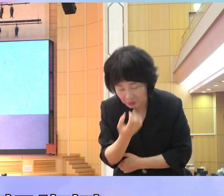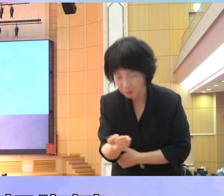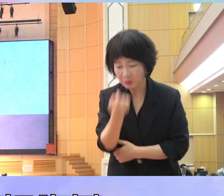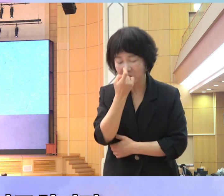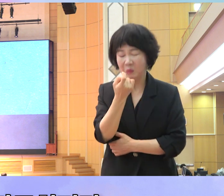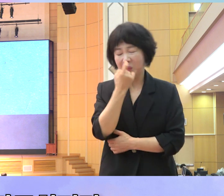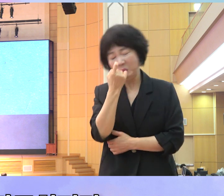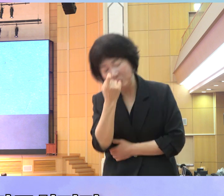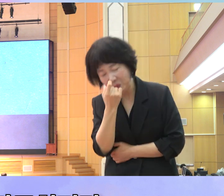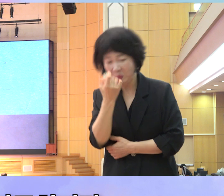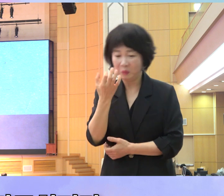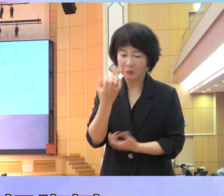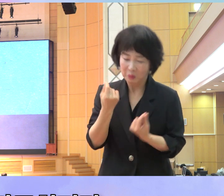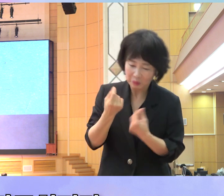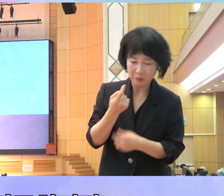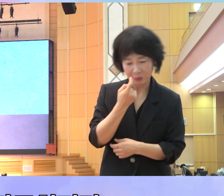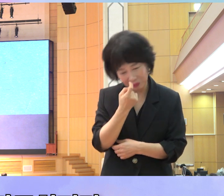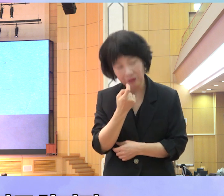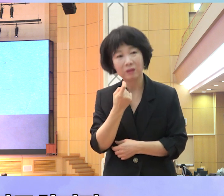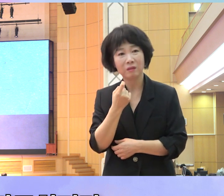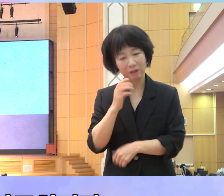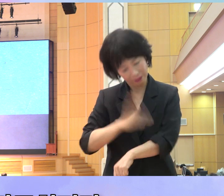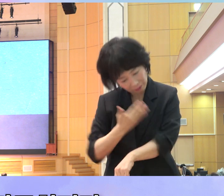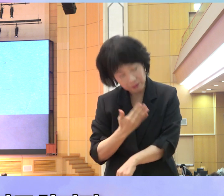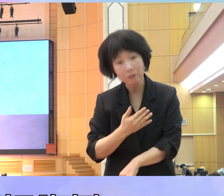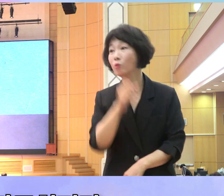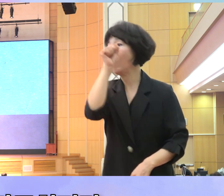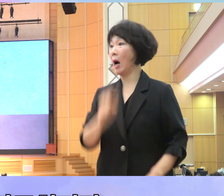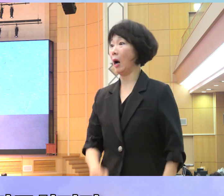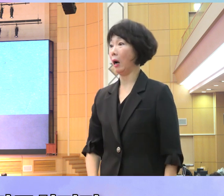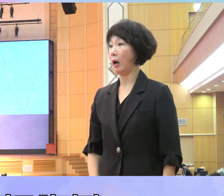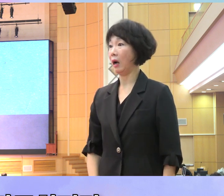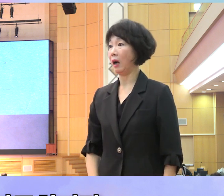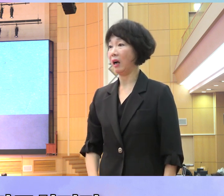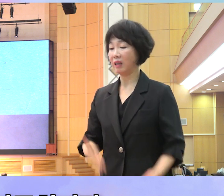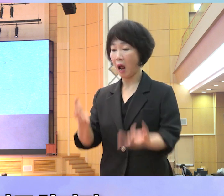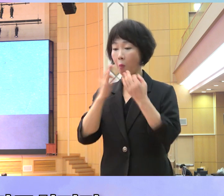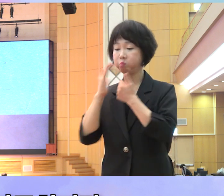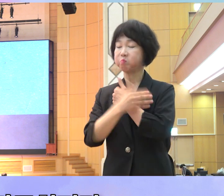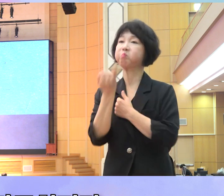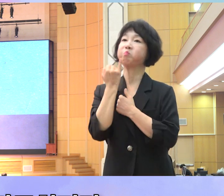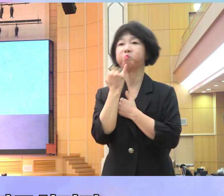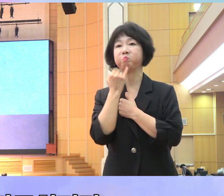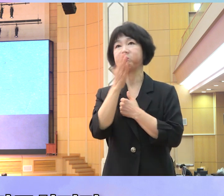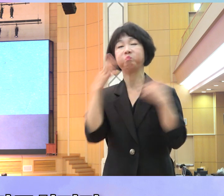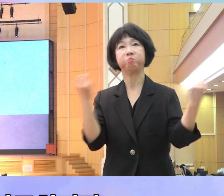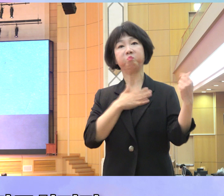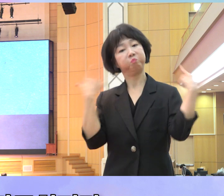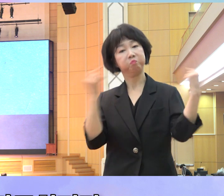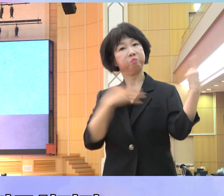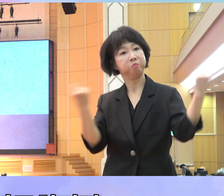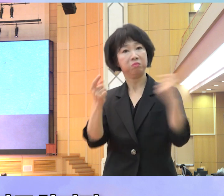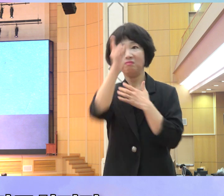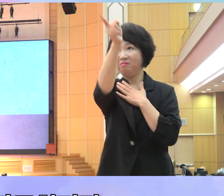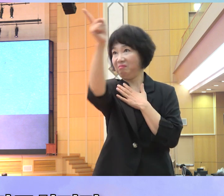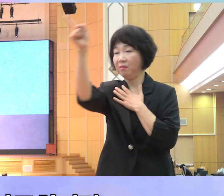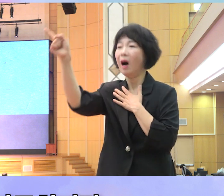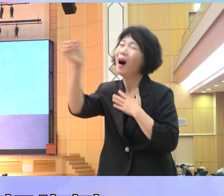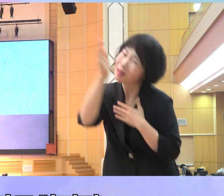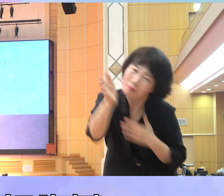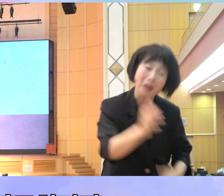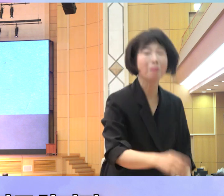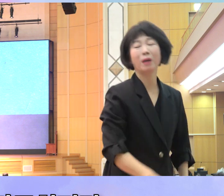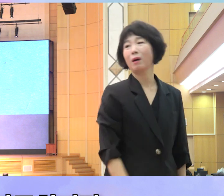돼요. 나를 들여밟고라도 하나님께로 가소서. 이런 마음으로